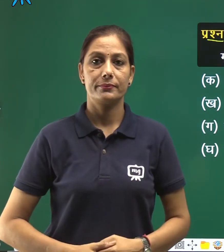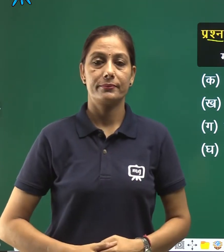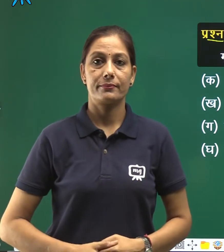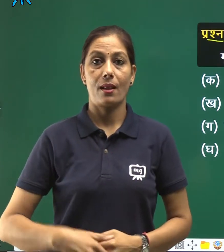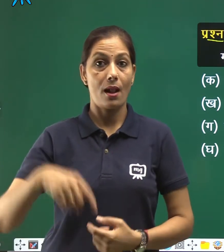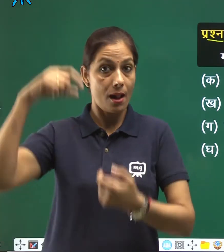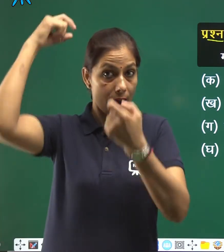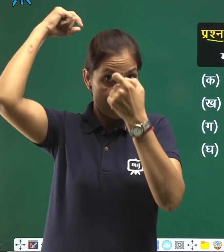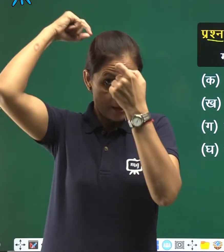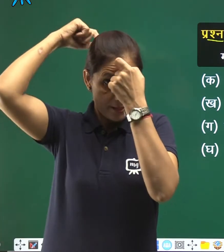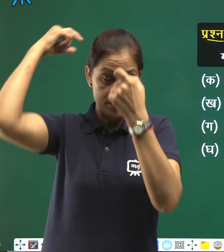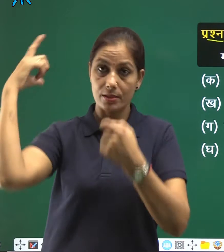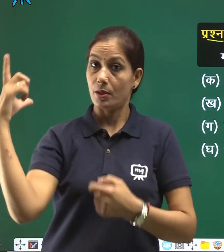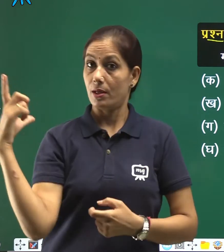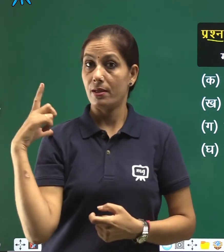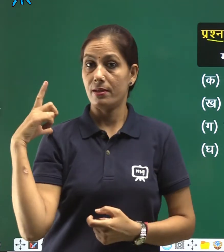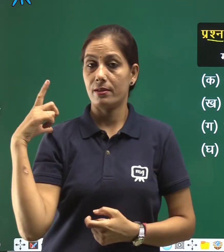नेताजी की।